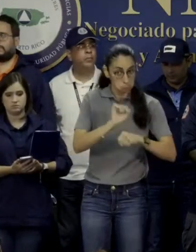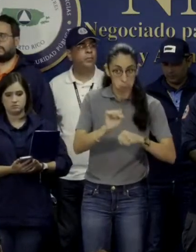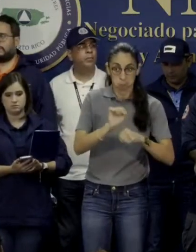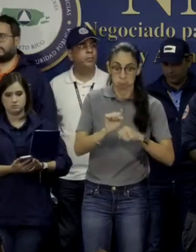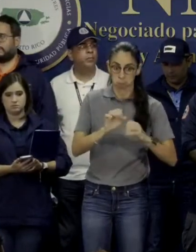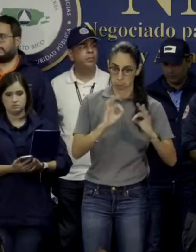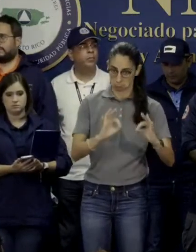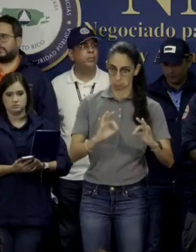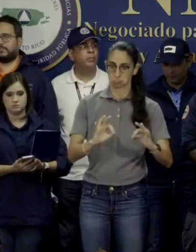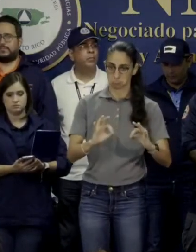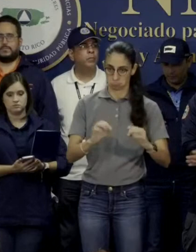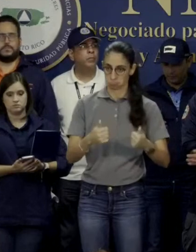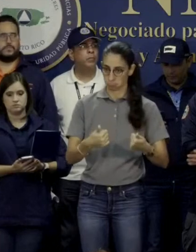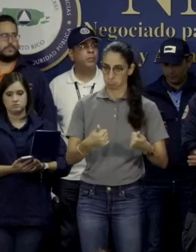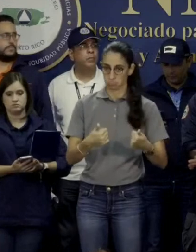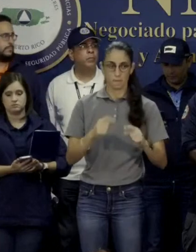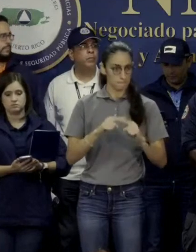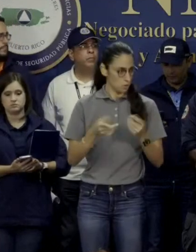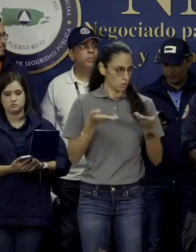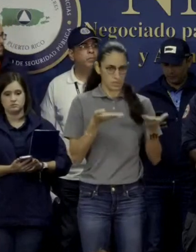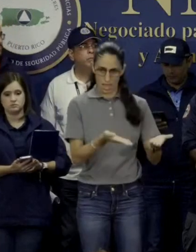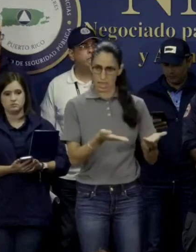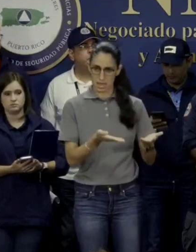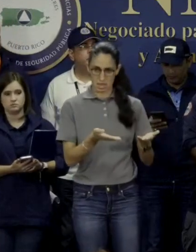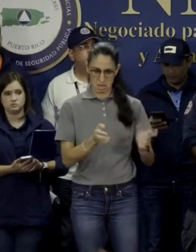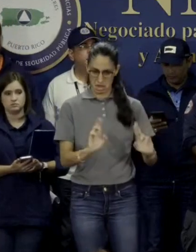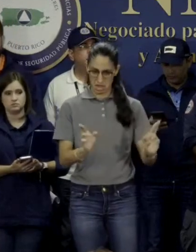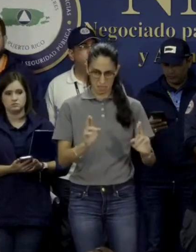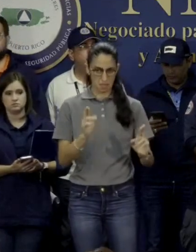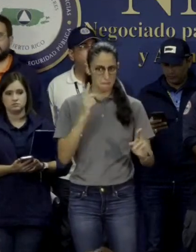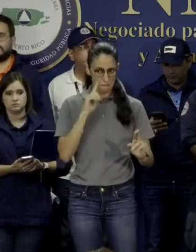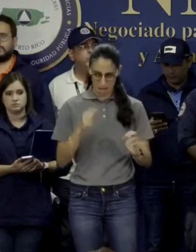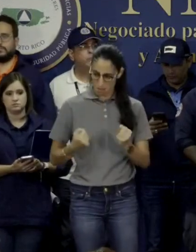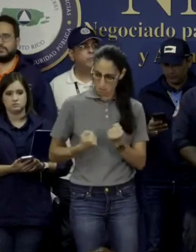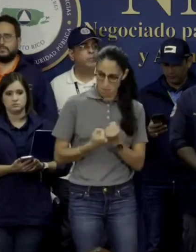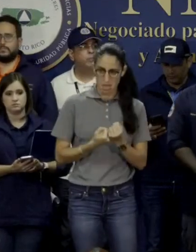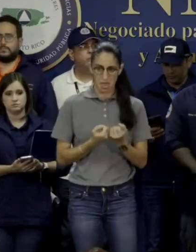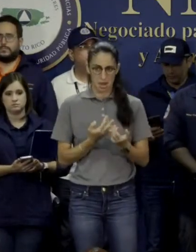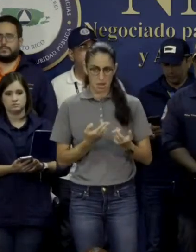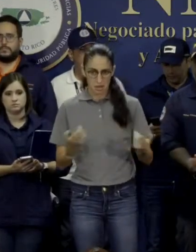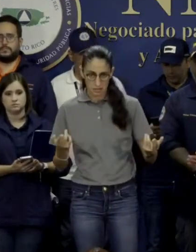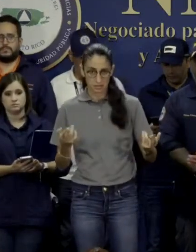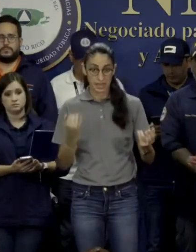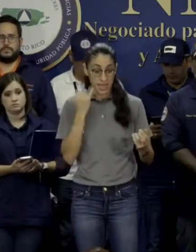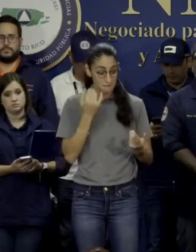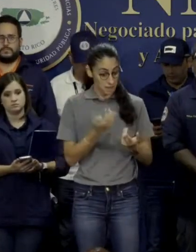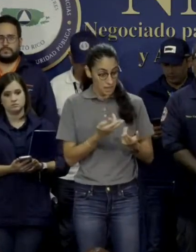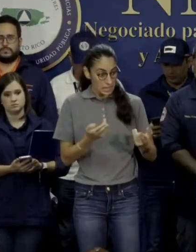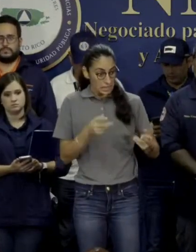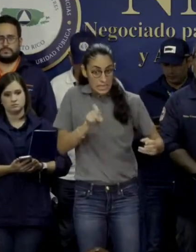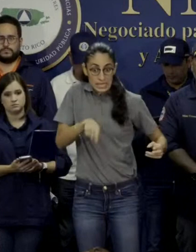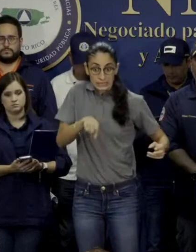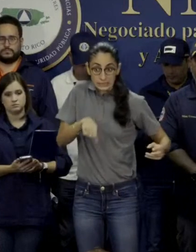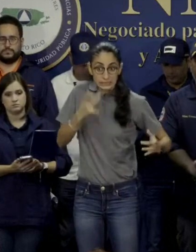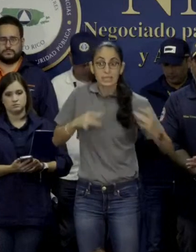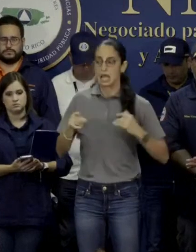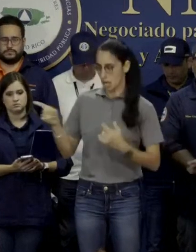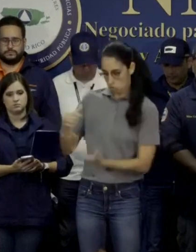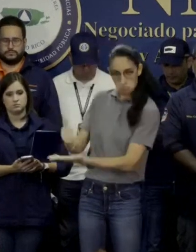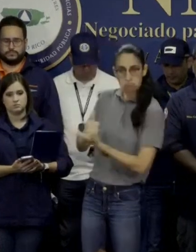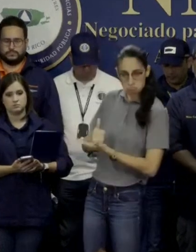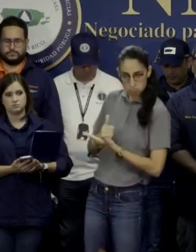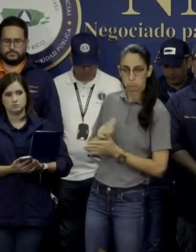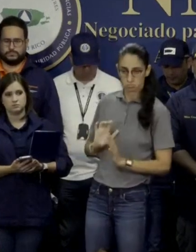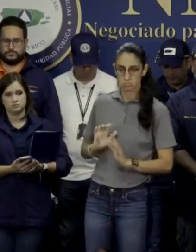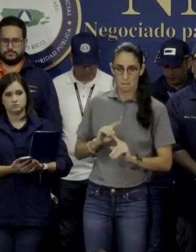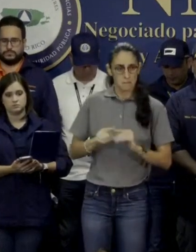no intervienen, pero están ahí dispuestos a asistirnos si nuestros recursos no dan. Hasta el momento estamos haciendo todo lo que